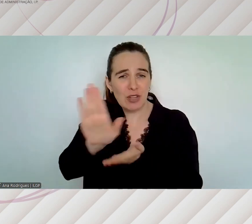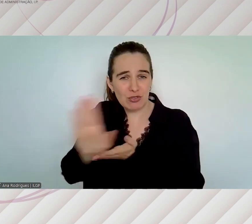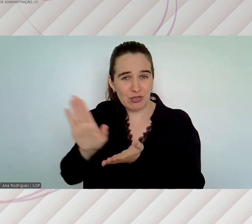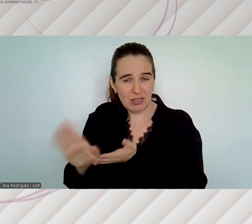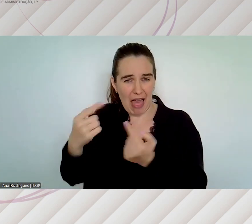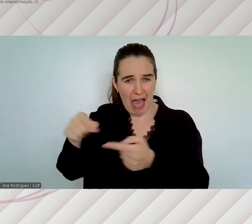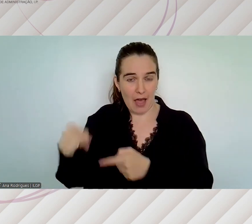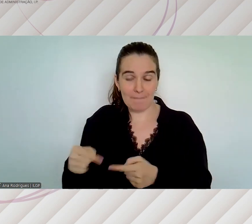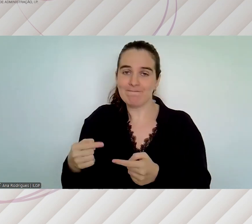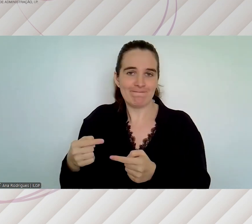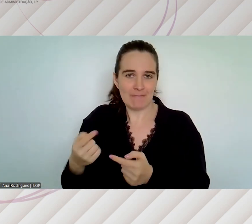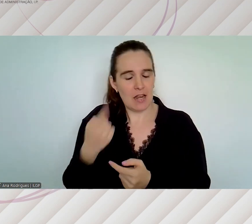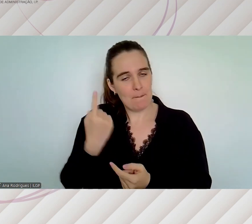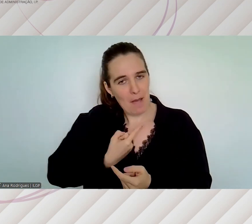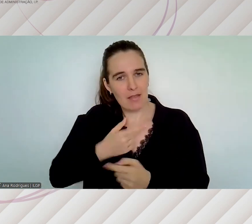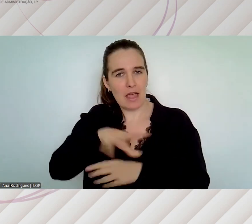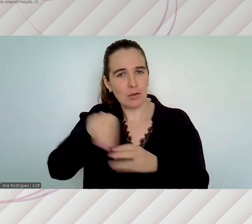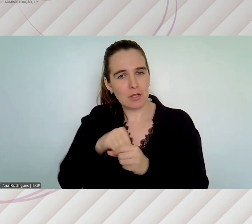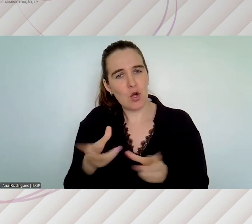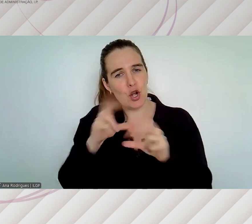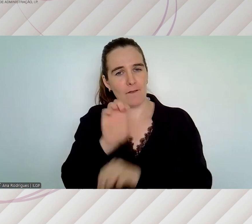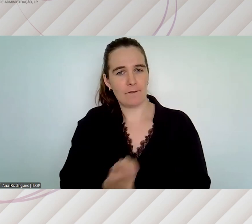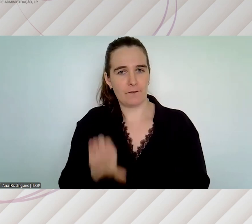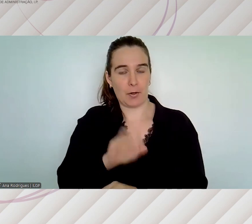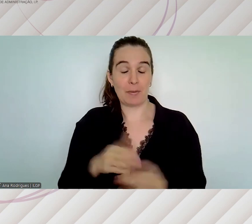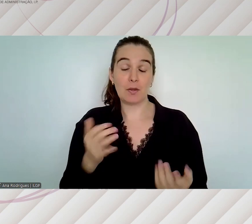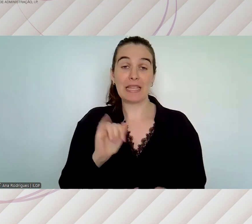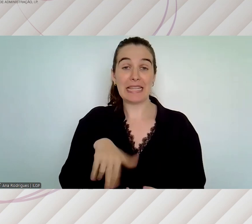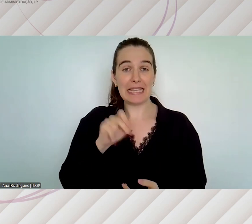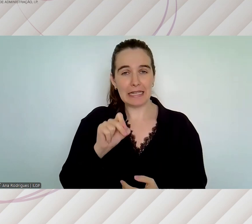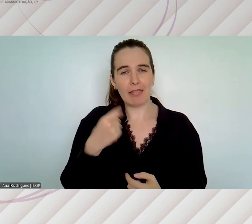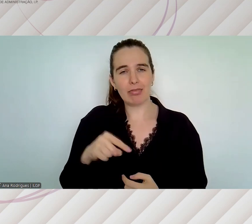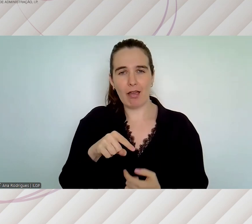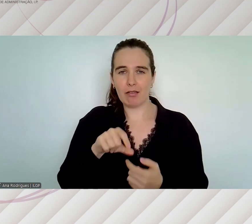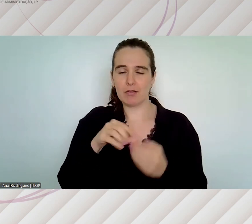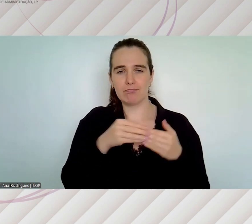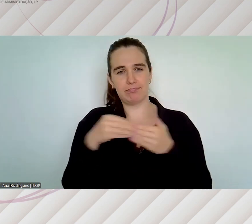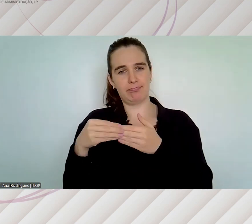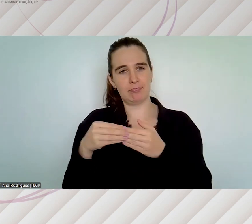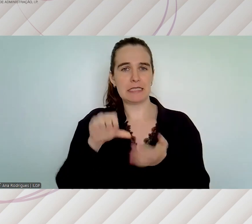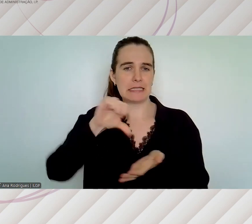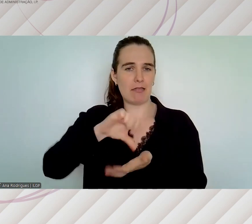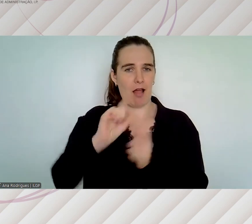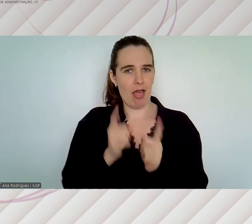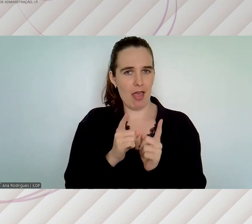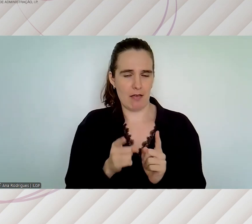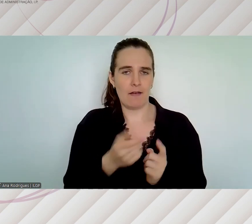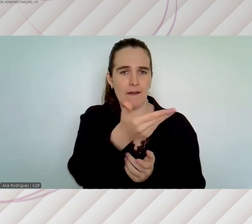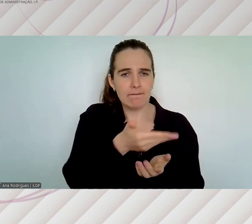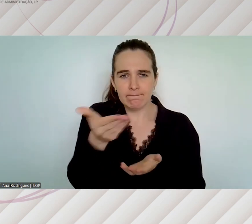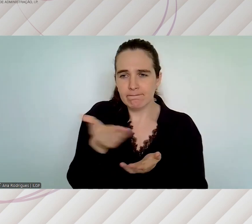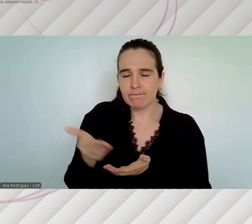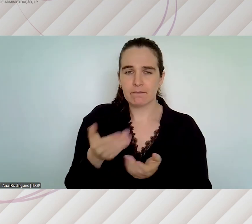de inclusão. O INA tem que assumir um papel central na dinamização destas redes, promovendo a colaboração entre entidades